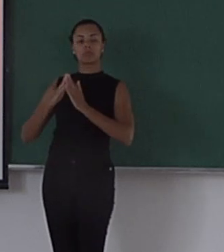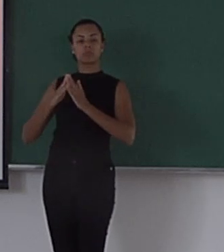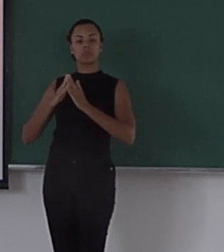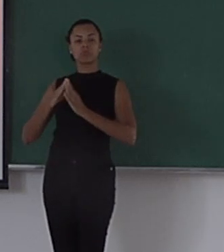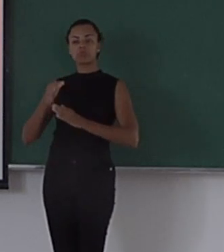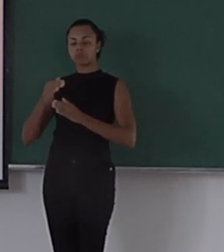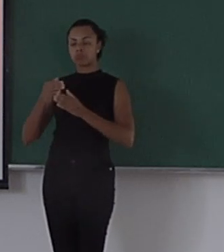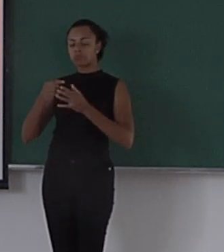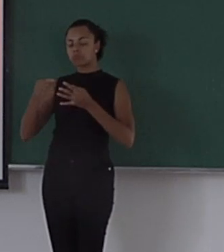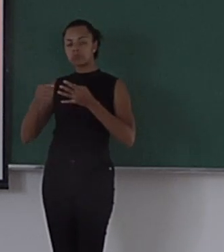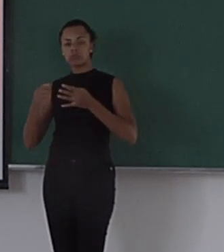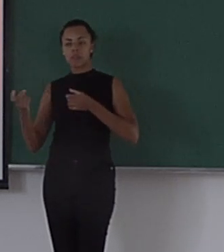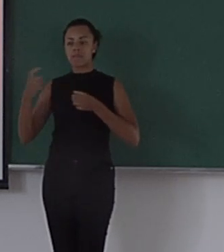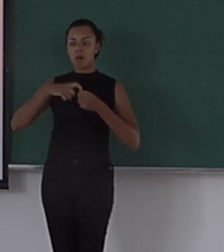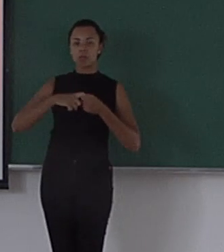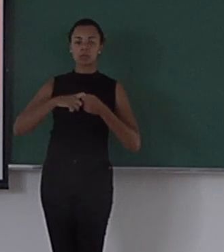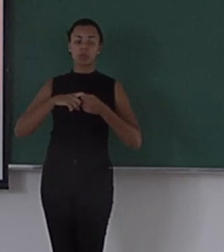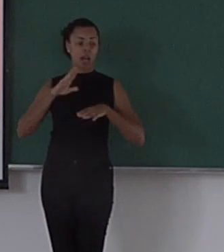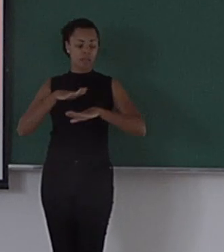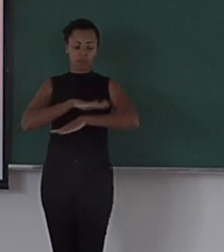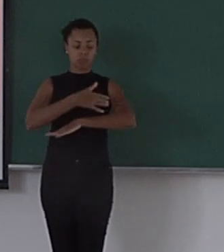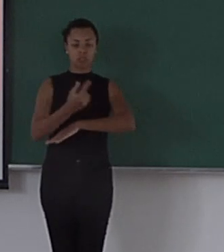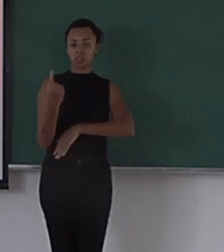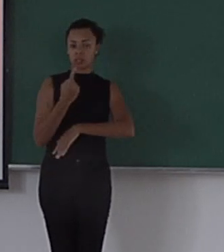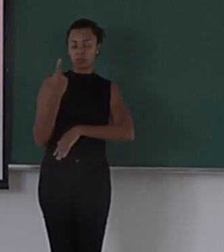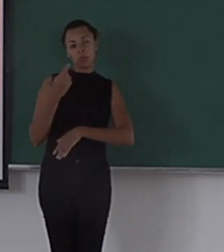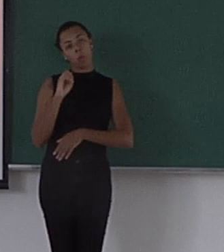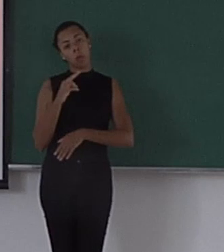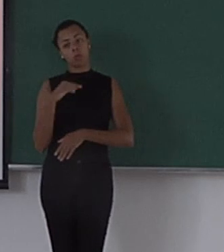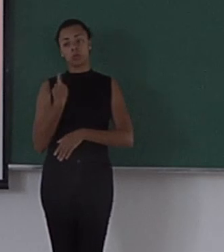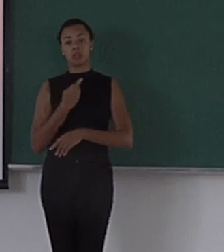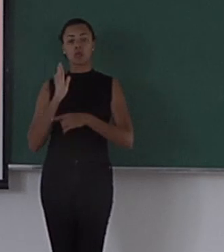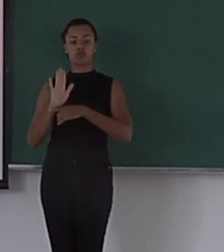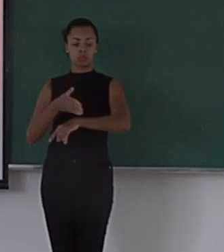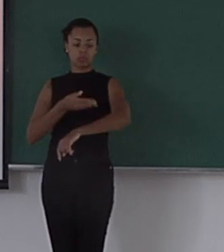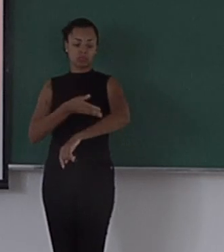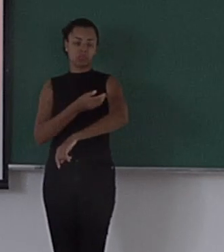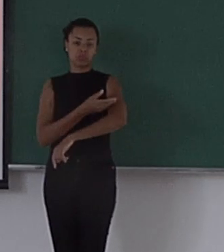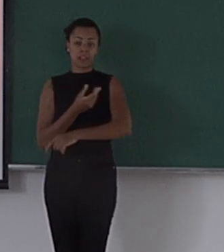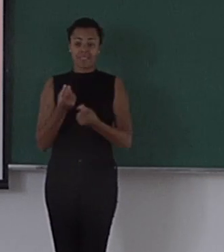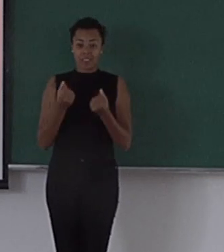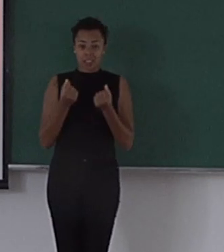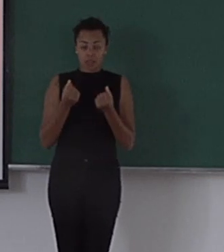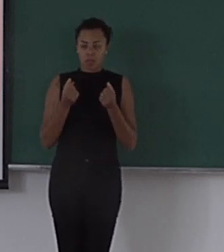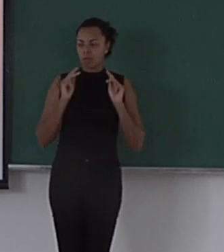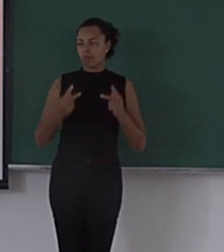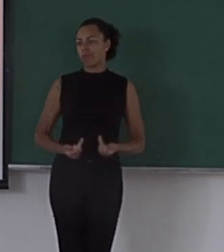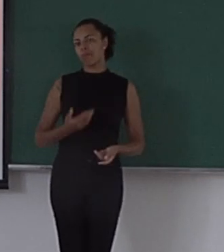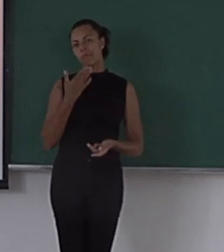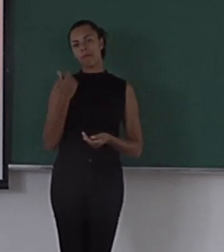gente ajuda a tirar a pele, ou às vezes a pele sai espontaneamente. Financeiramente, do ponto de vista humanitário, é muito bom